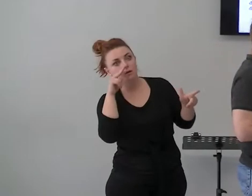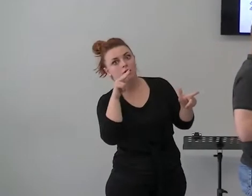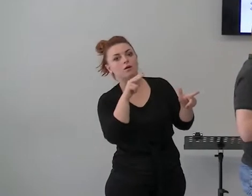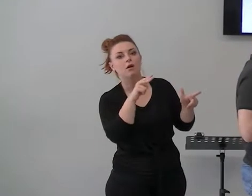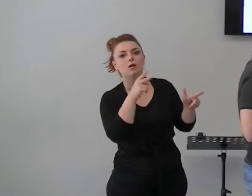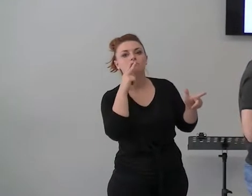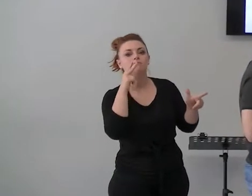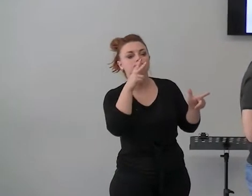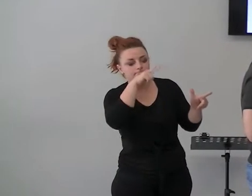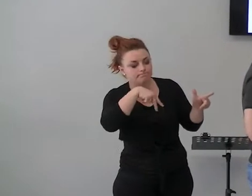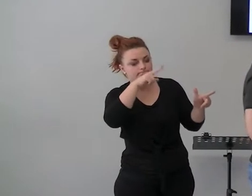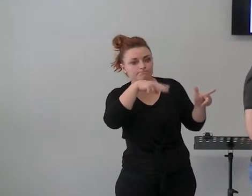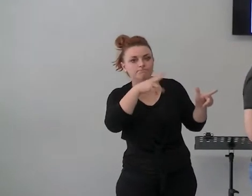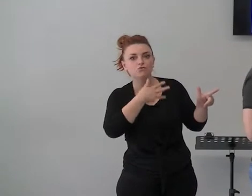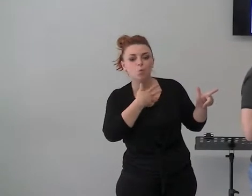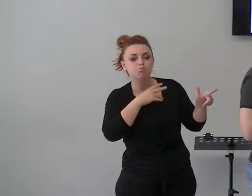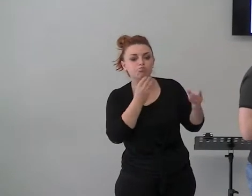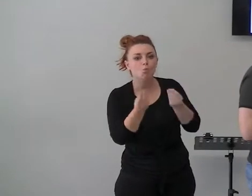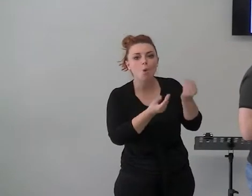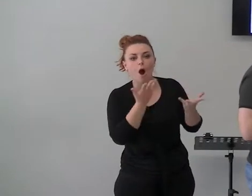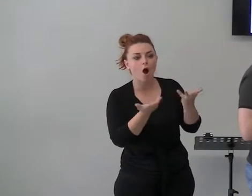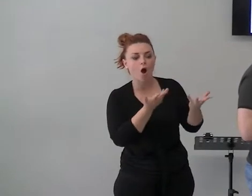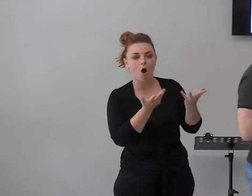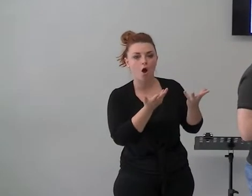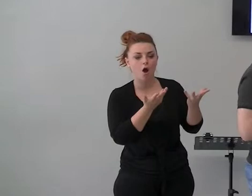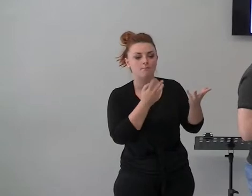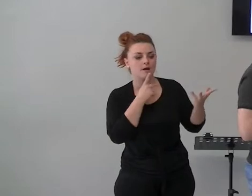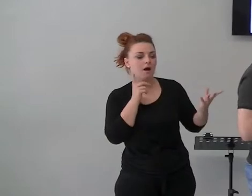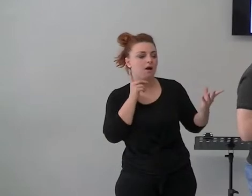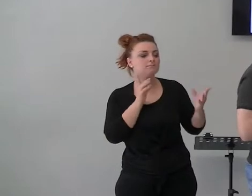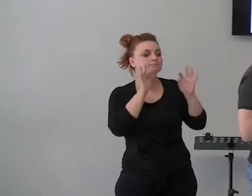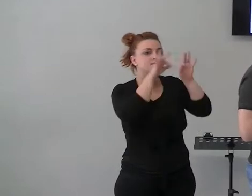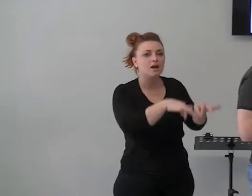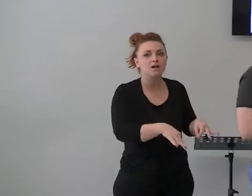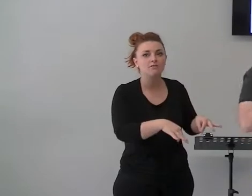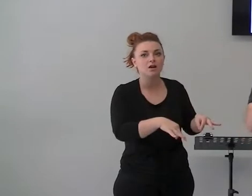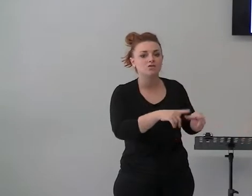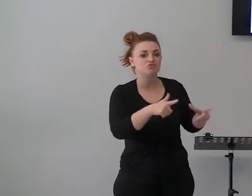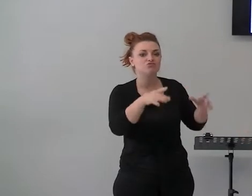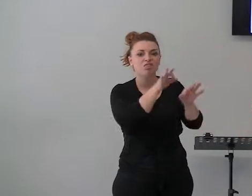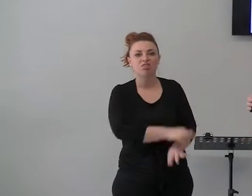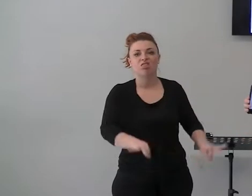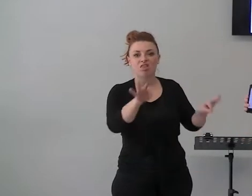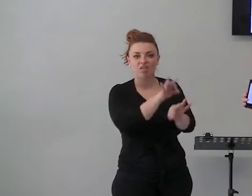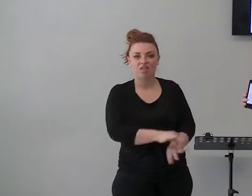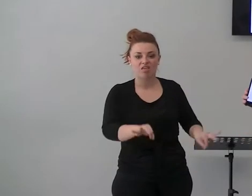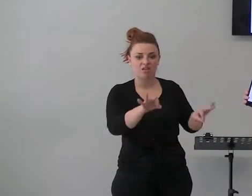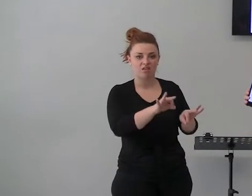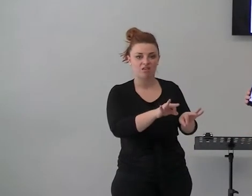trovasse qualche cosa. Ma giunto al figo non vi trovò nient'altro che foglie. E poi ho